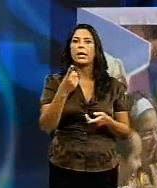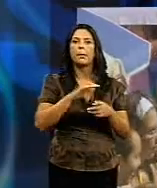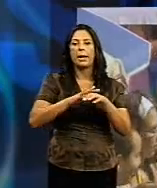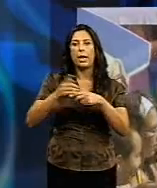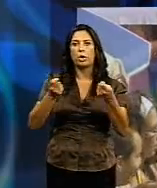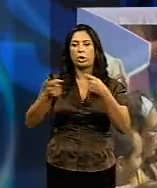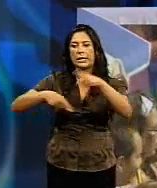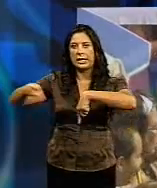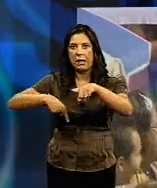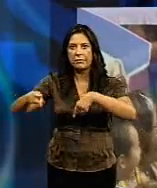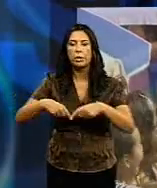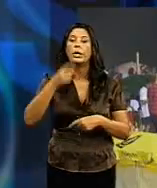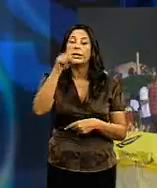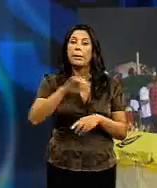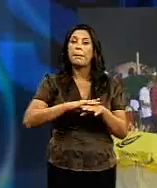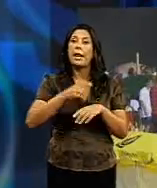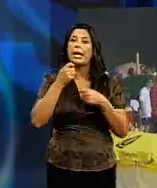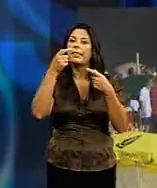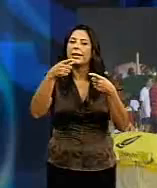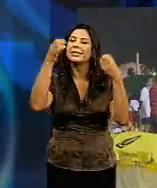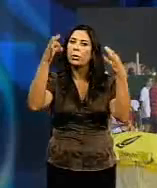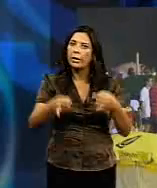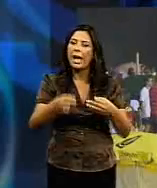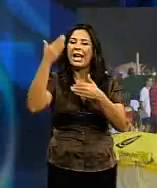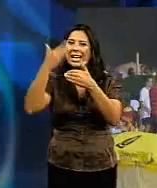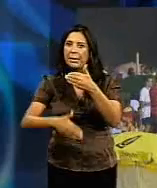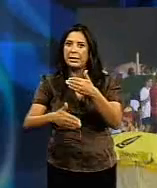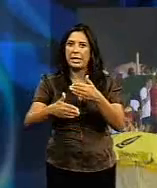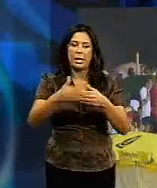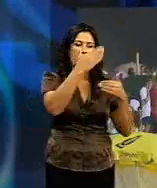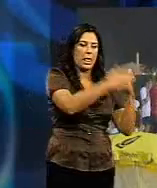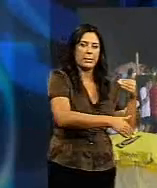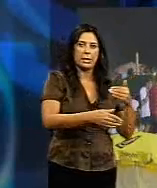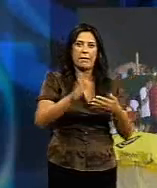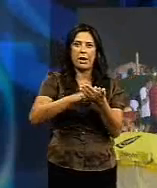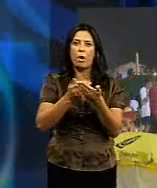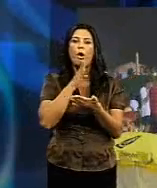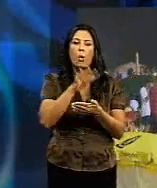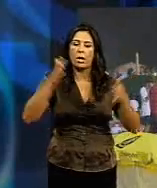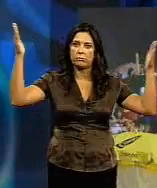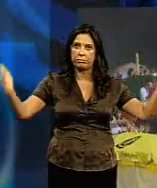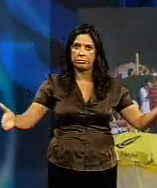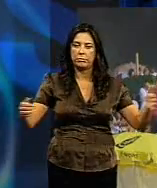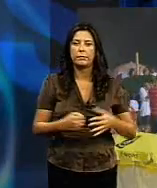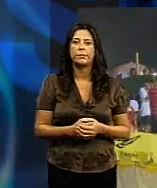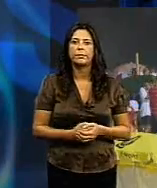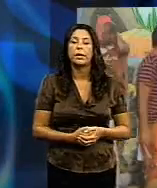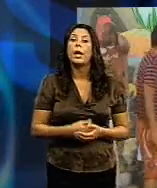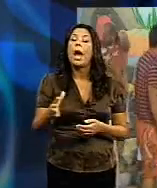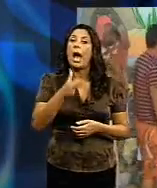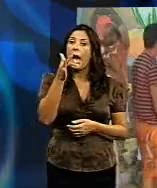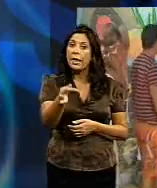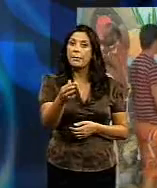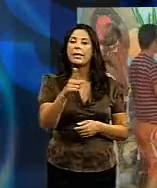tráfico, así como de asegurar que se respeten los límites establecidos de las barbacoas. A estos dispositivos se suma el plan de actuación